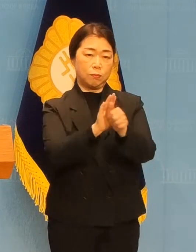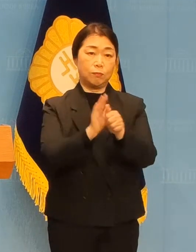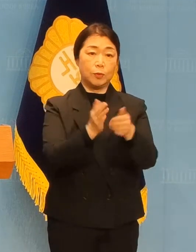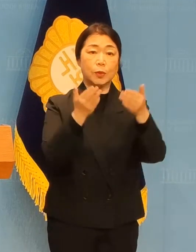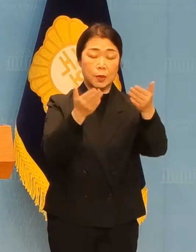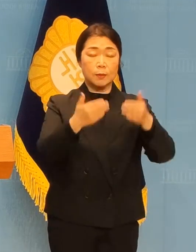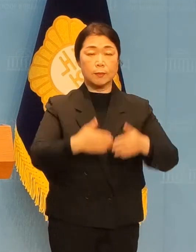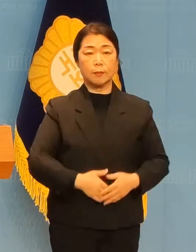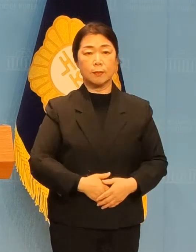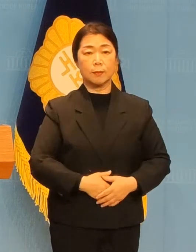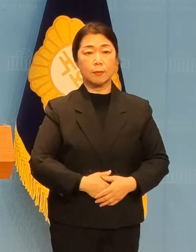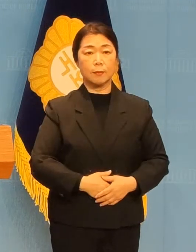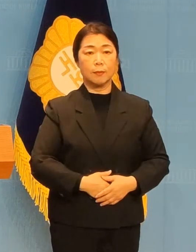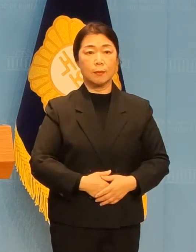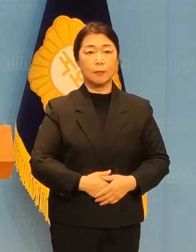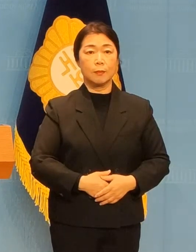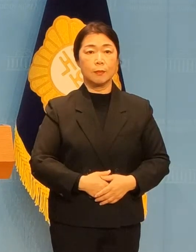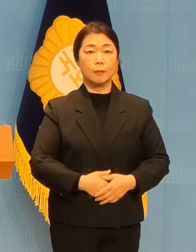뒷받침하겠습니다.